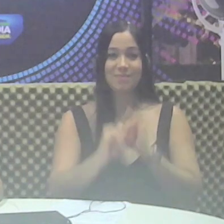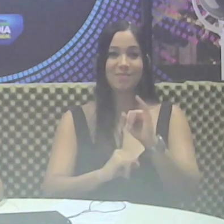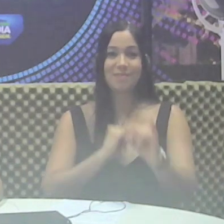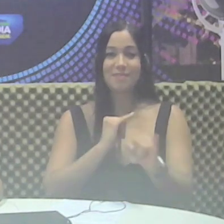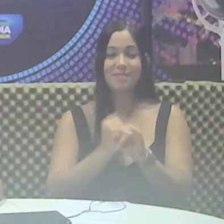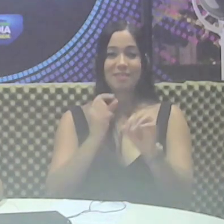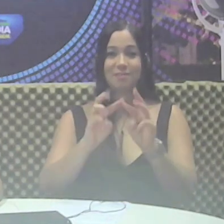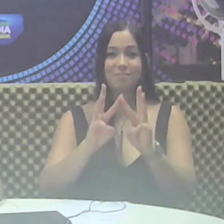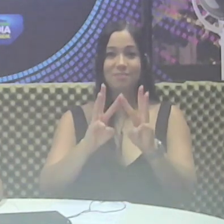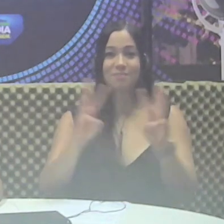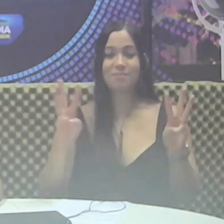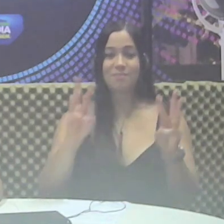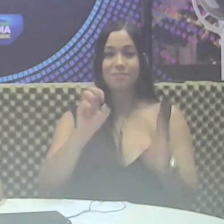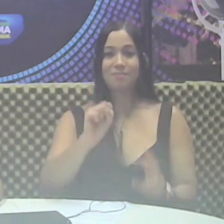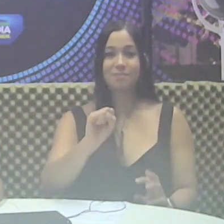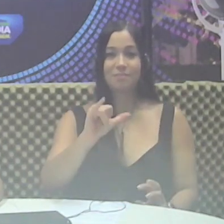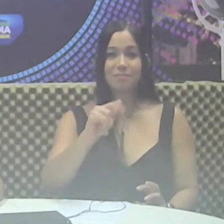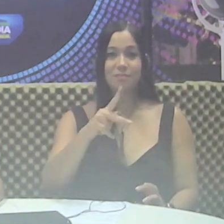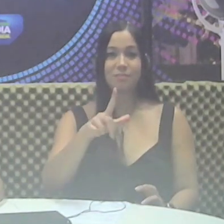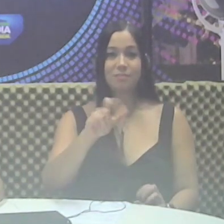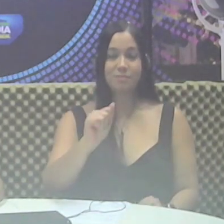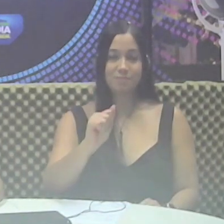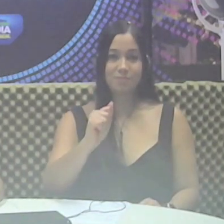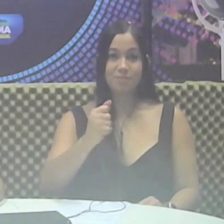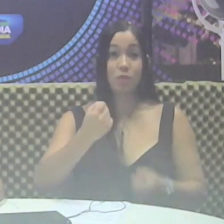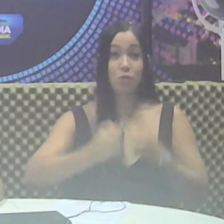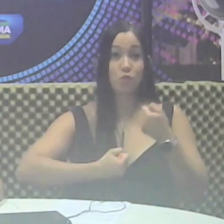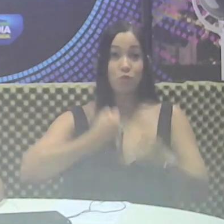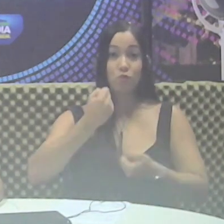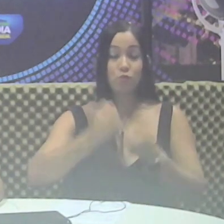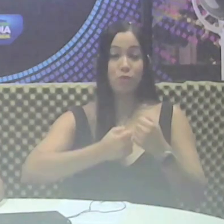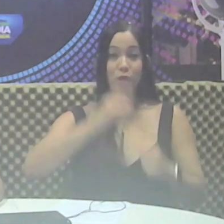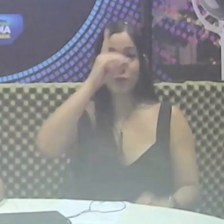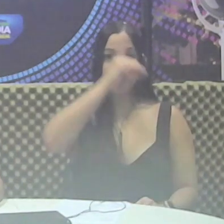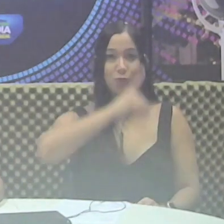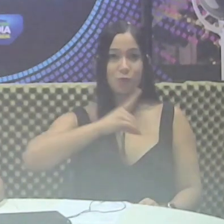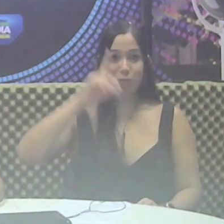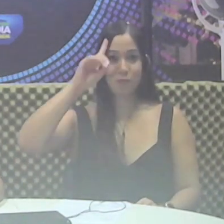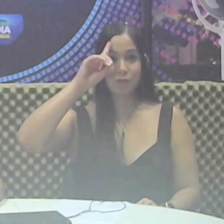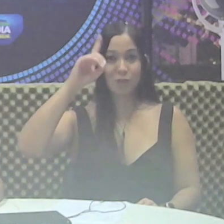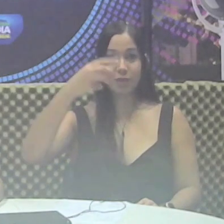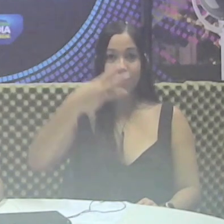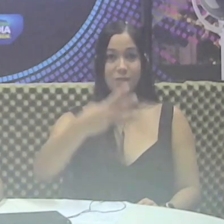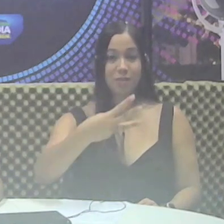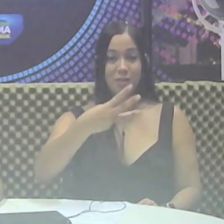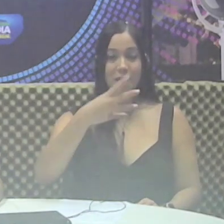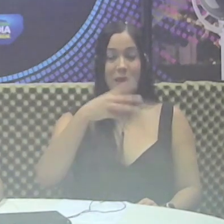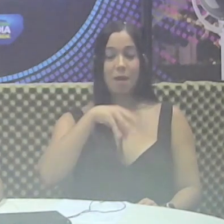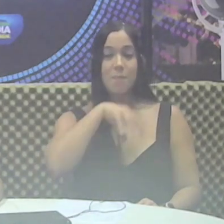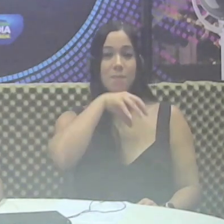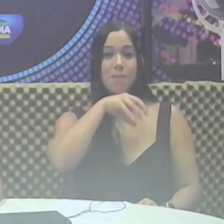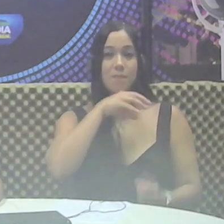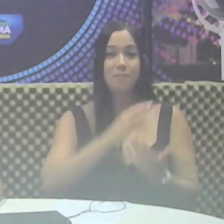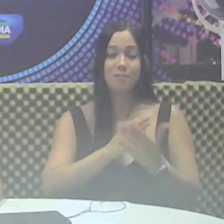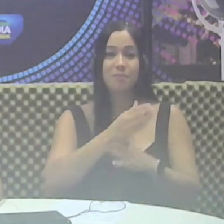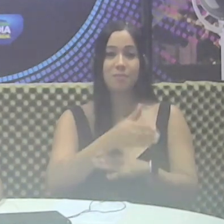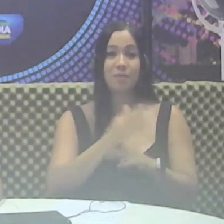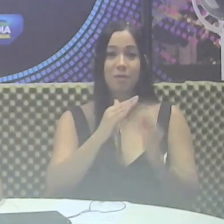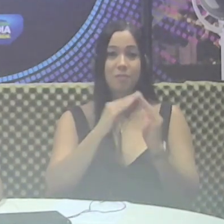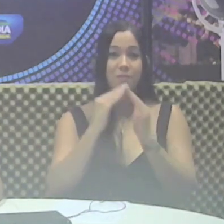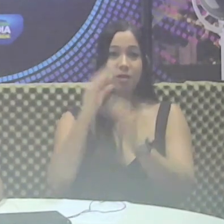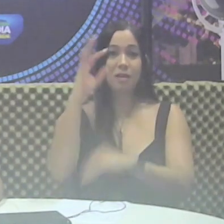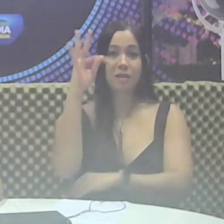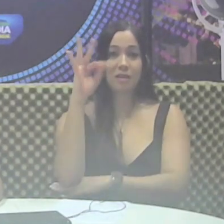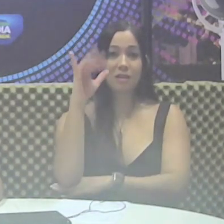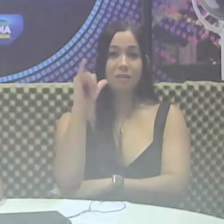online disponível na plataforma Simpla. A Caminhada do Batom será neste domingo, dia 3, no Parque do Sabiá, com entrada pelo bairro